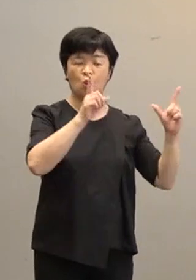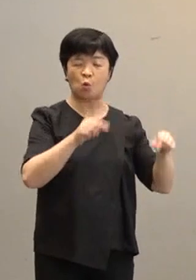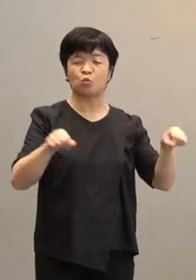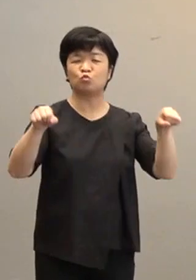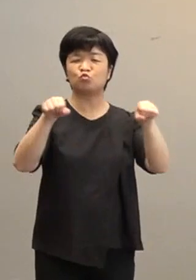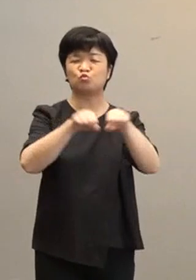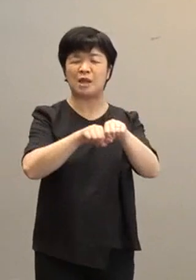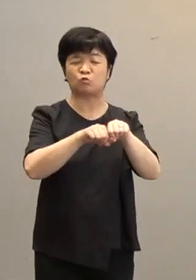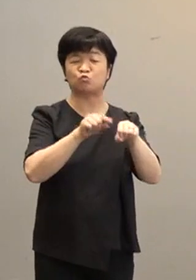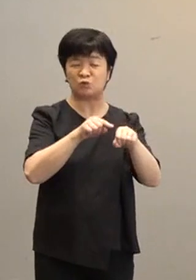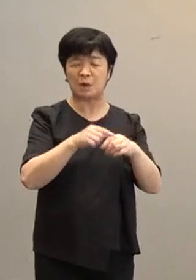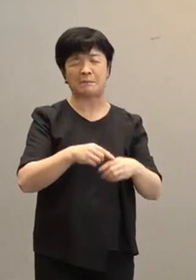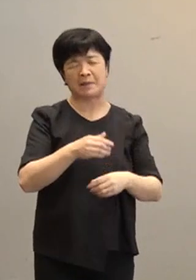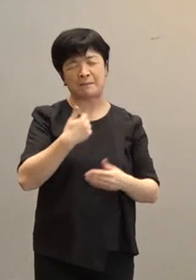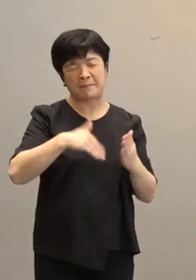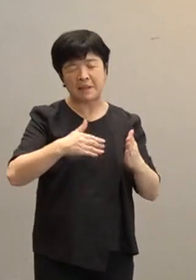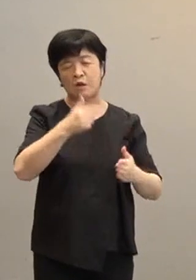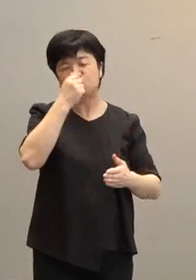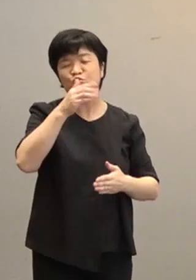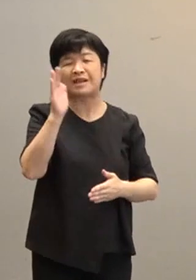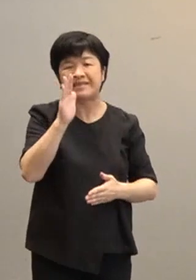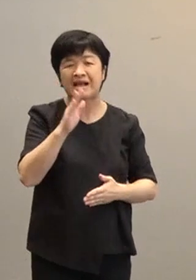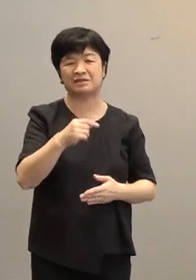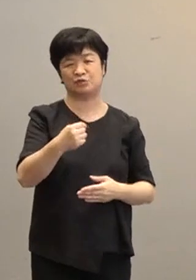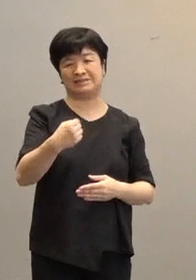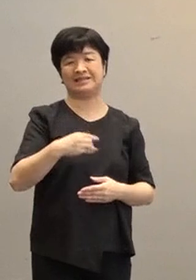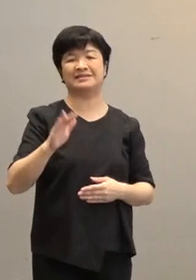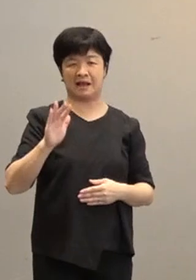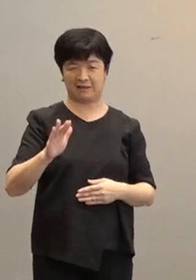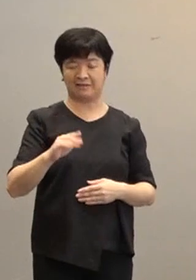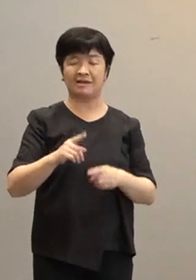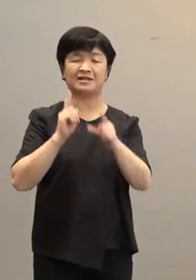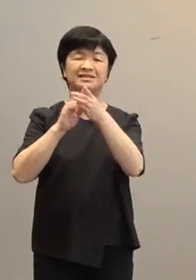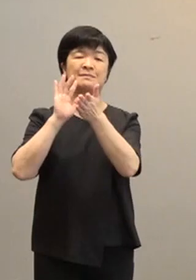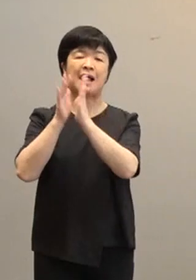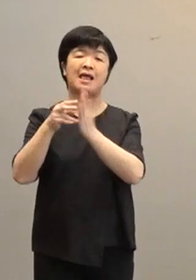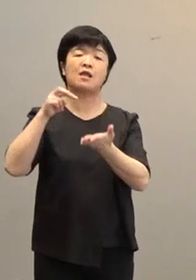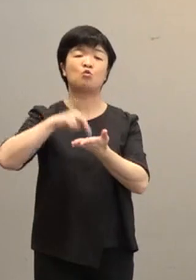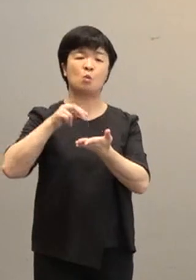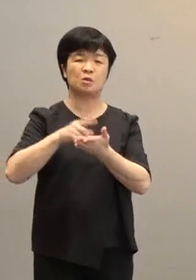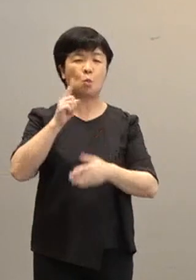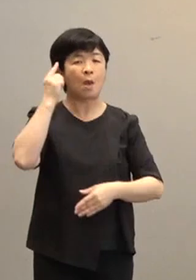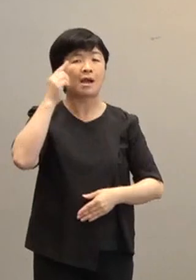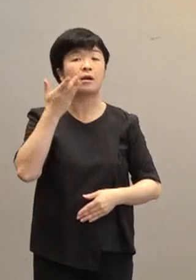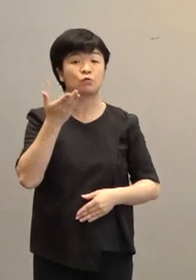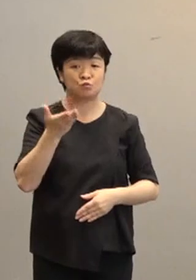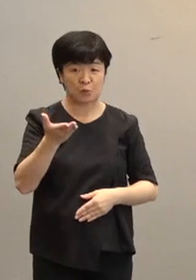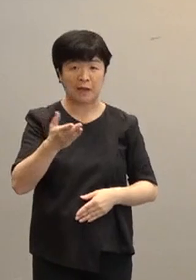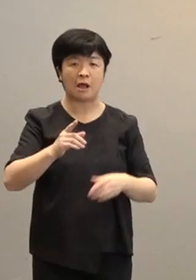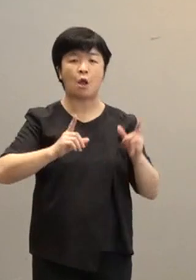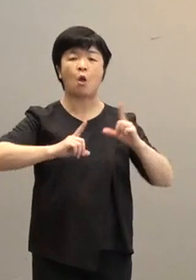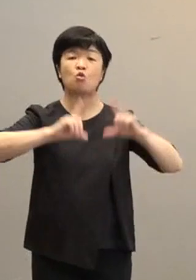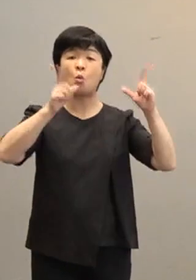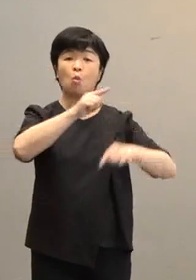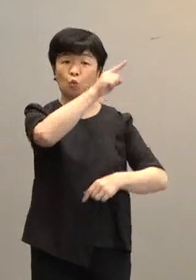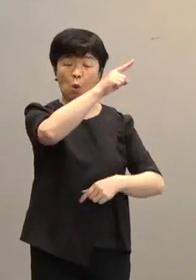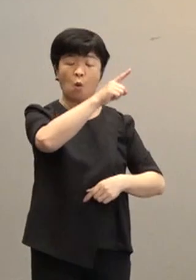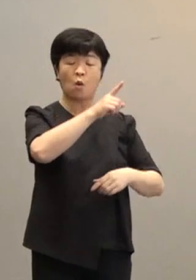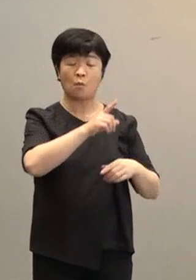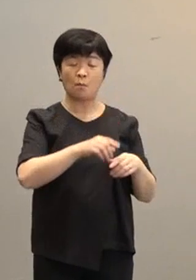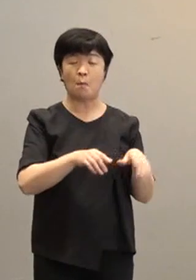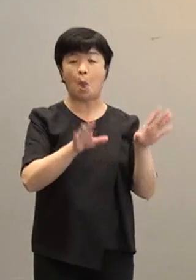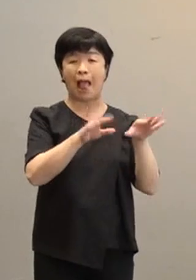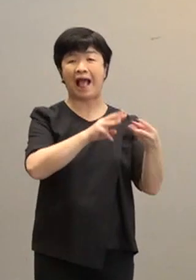分ではないという指摘があります、うん、まあ、この点について改めて県としての認識とですね、まあ、またその東京に羽田空港というものがある